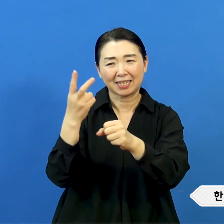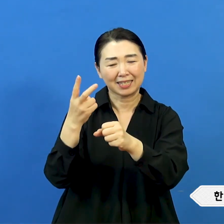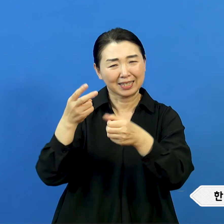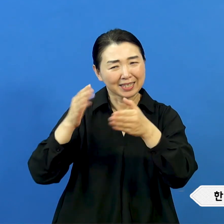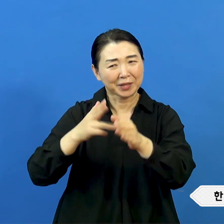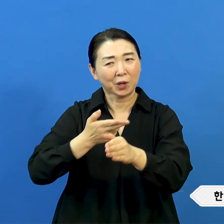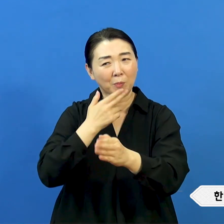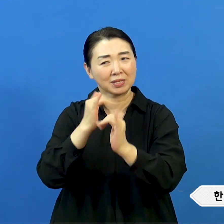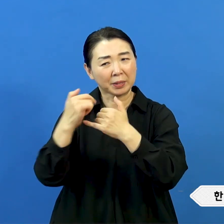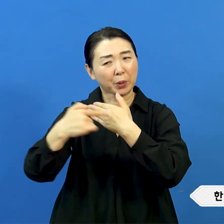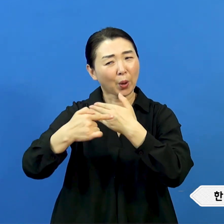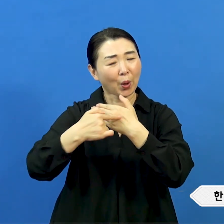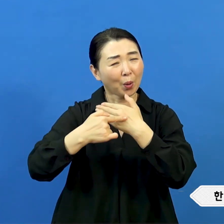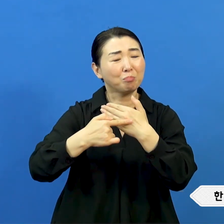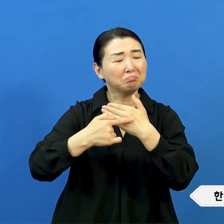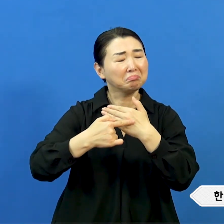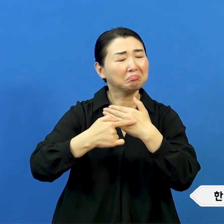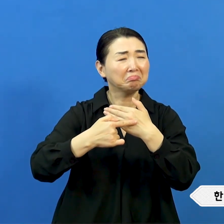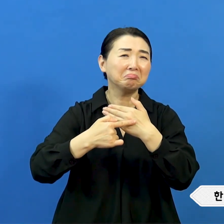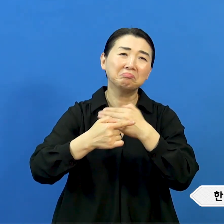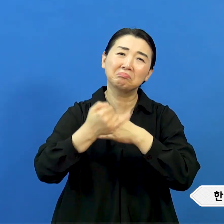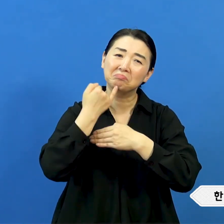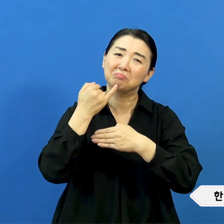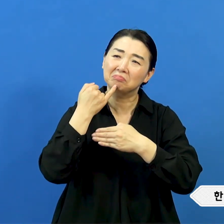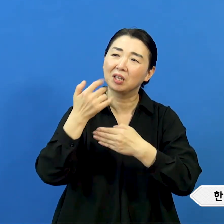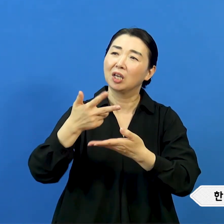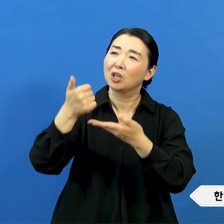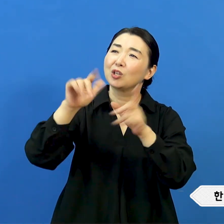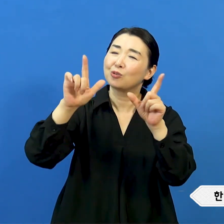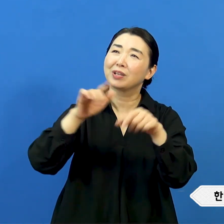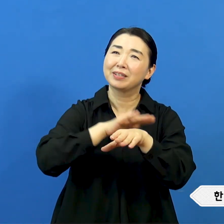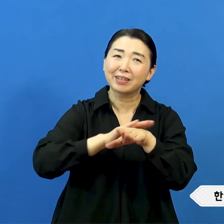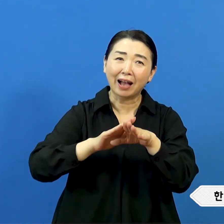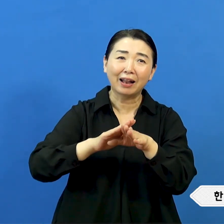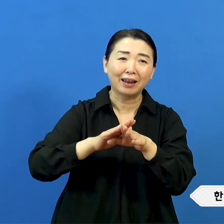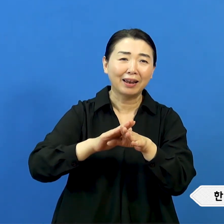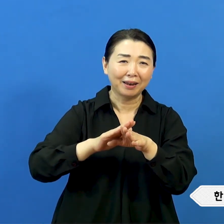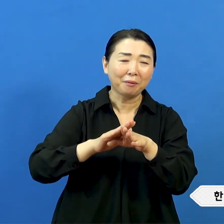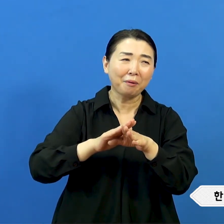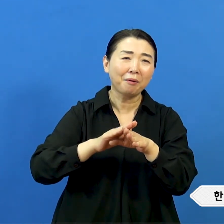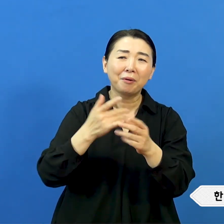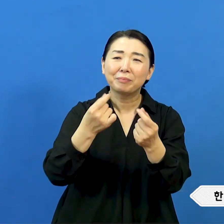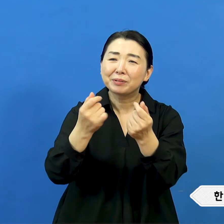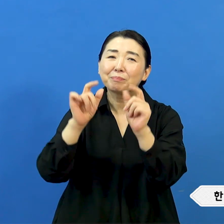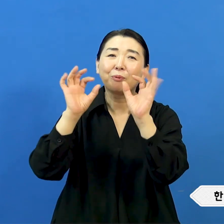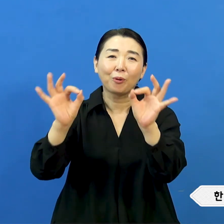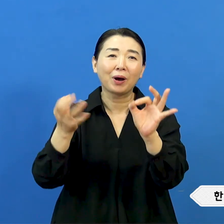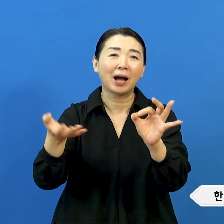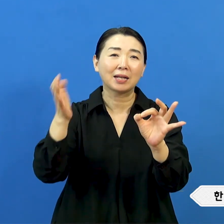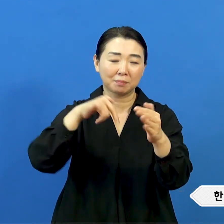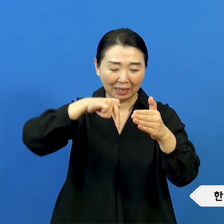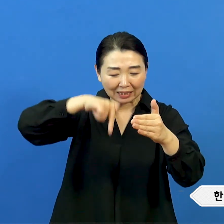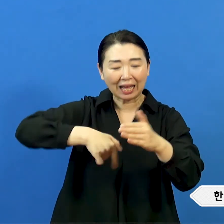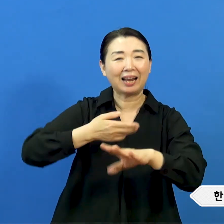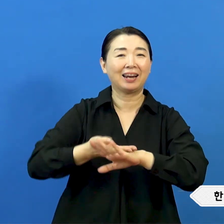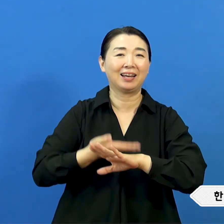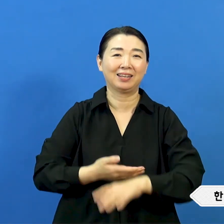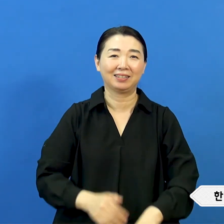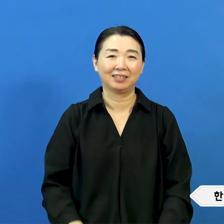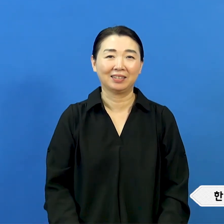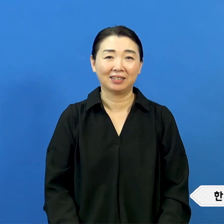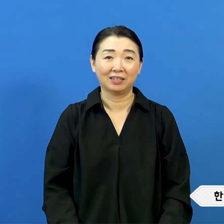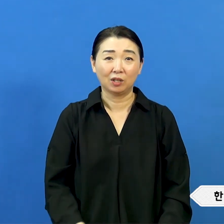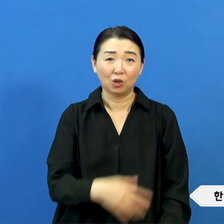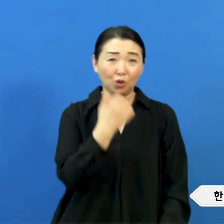사람은 겉으로 보기에는 주일 성수하고 다 하고 비슷할 수 있습니다. 그런데 속이 다릅니다. 한